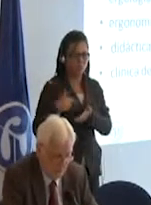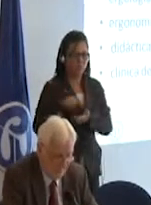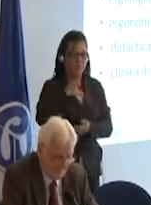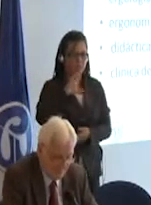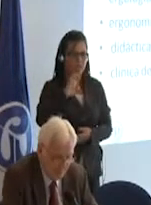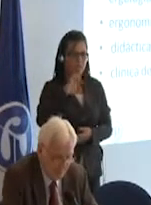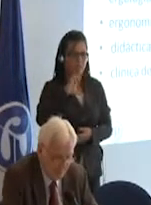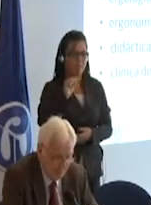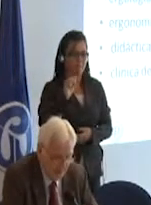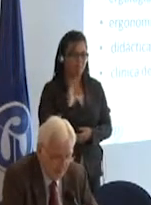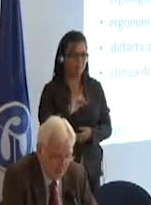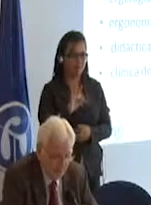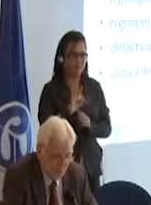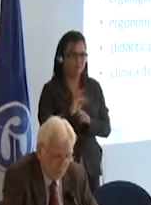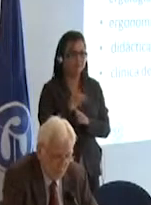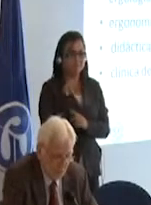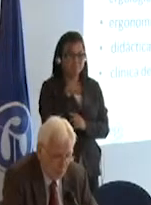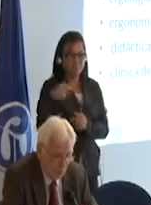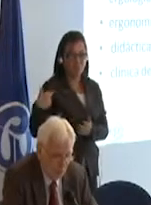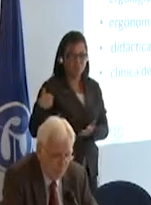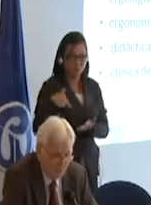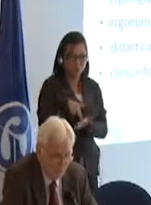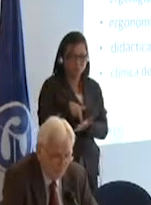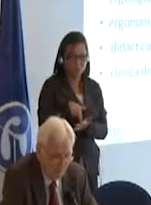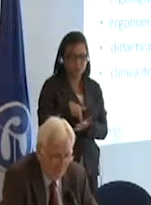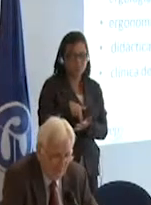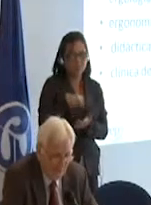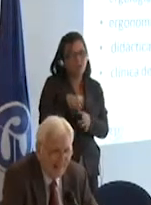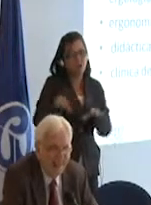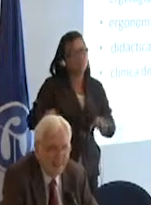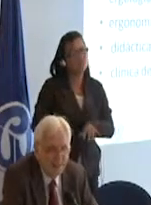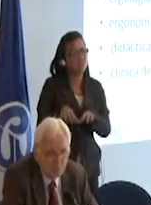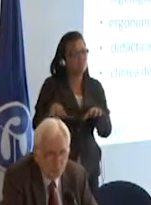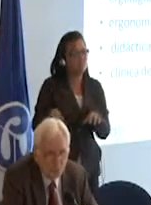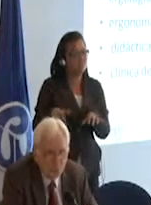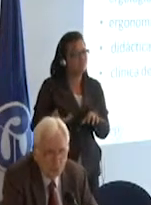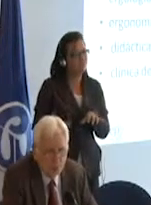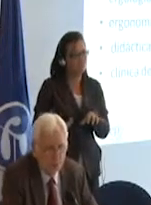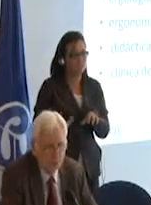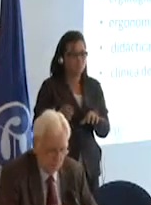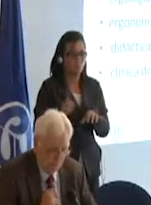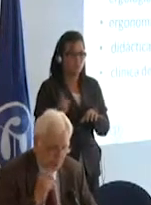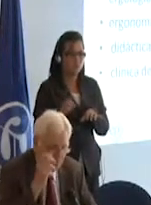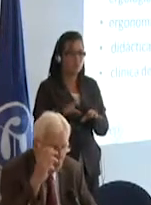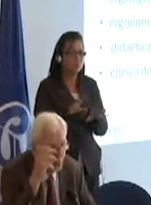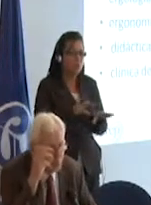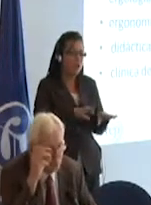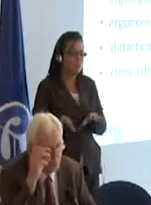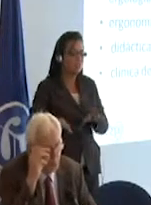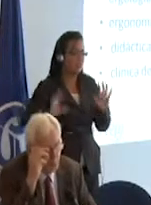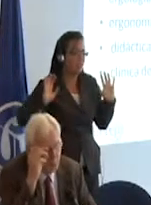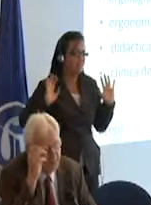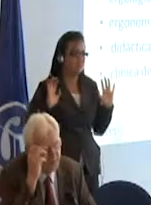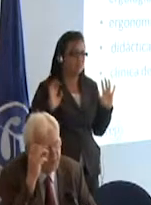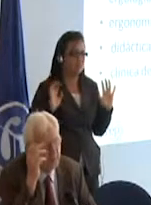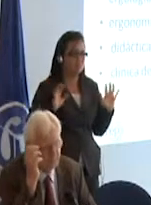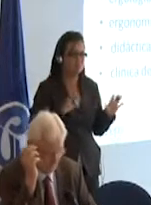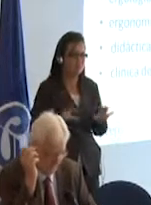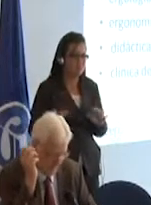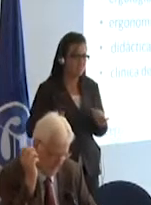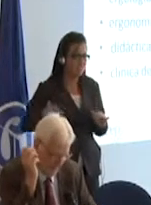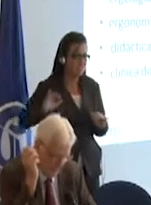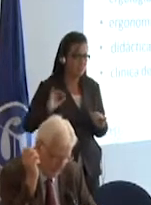autor, la actividad no se limita a la acción de